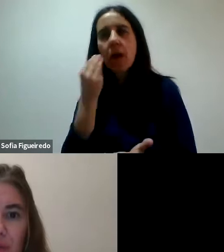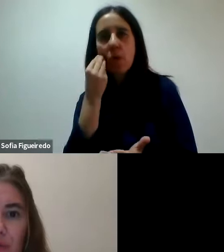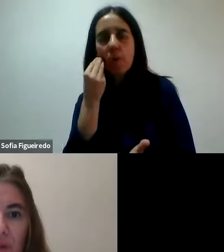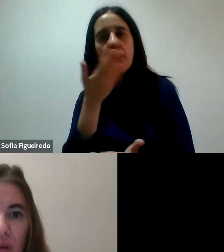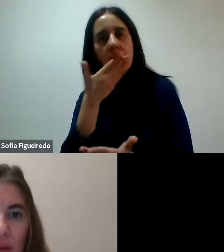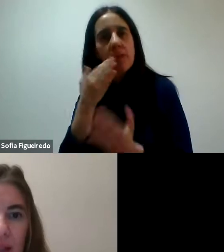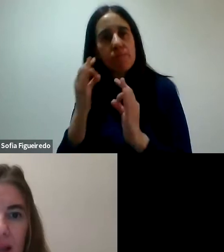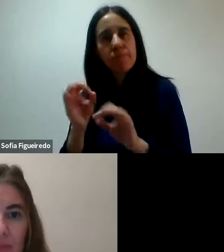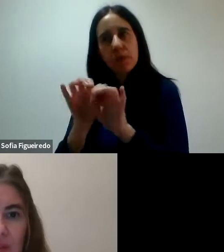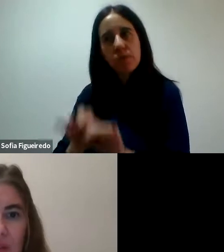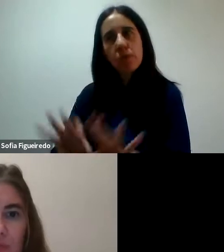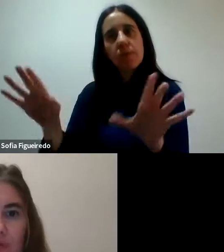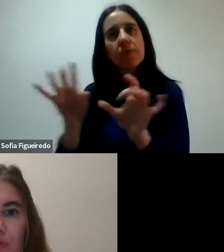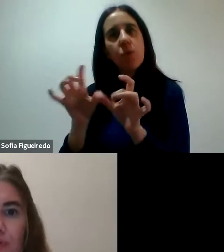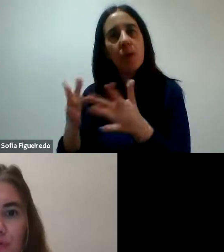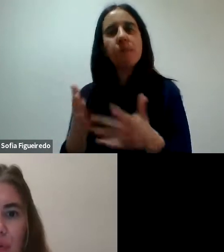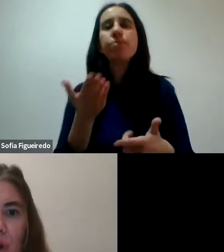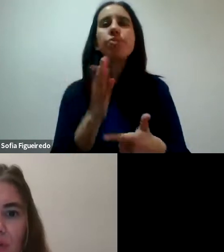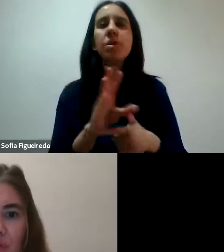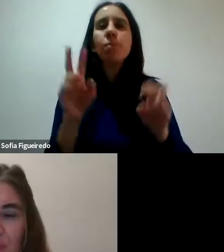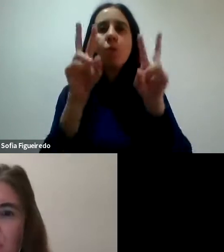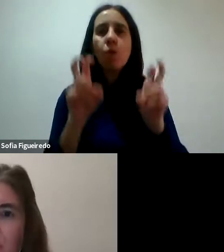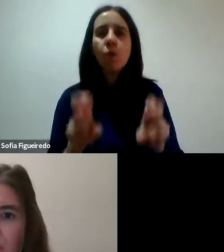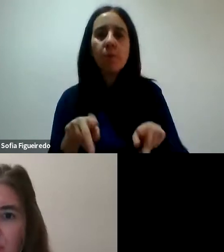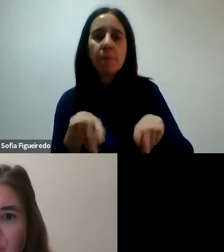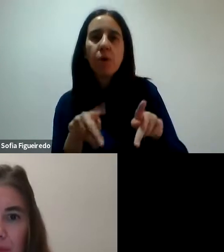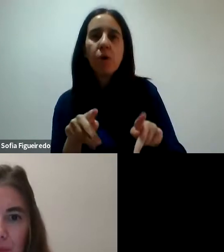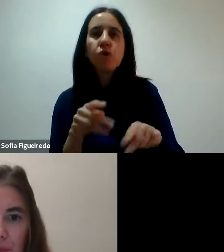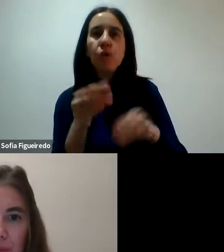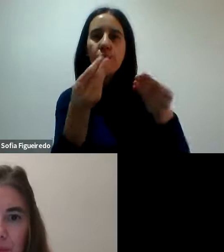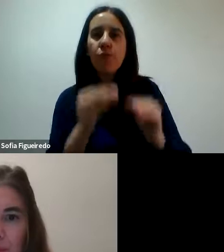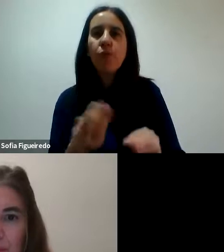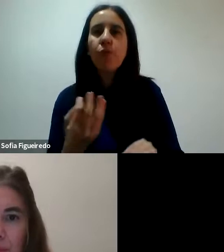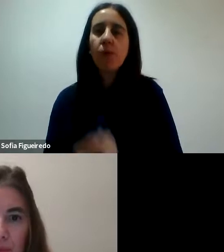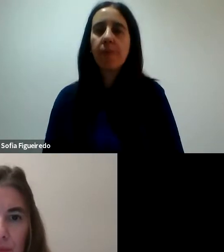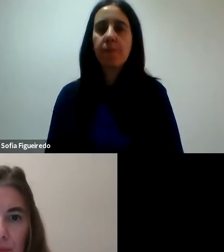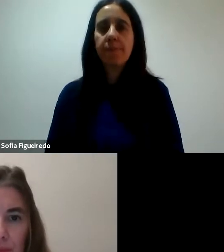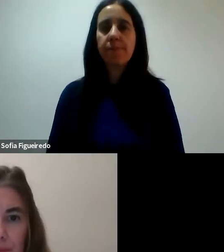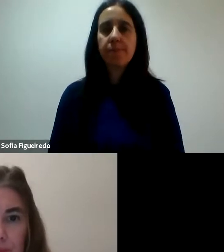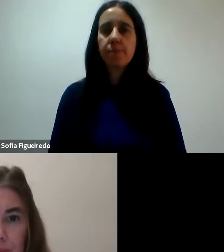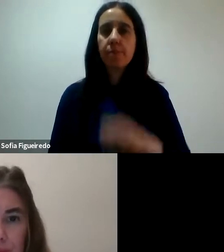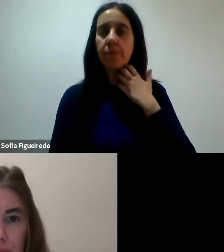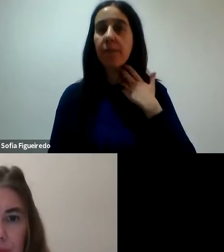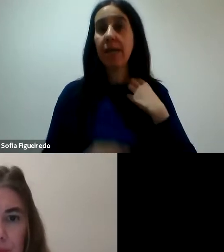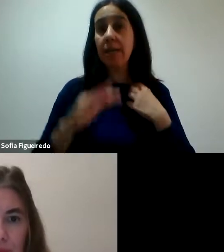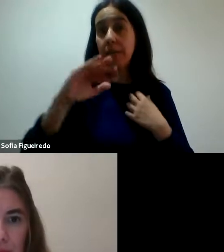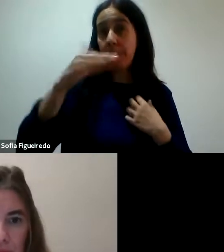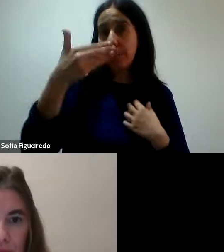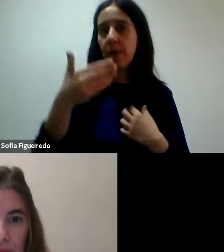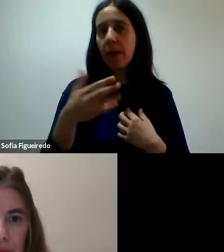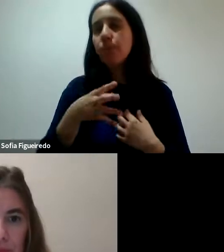efetiva divulgação online, por exemplo, os conteúdos pedagógicos desenvolvidos? O primeiro passo que eu digo é explicar o